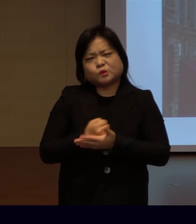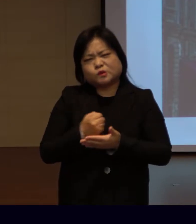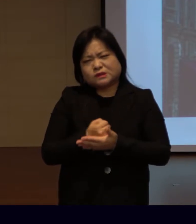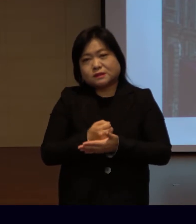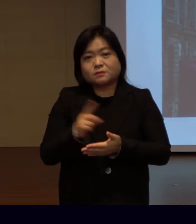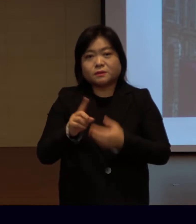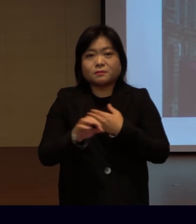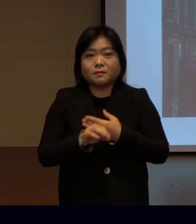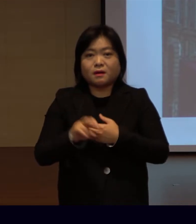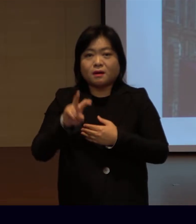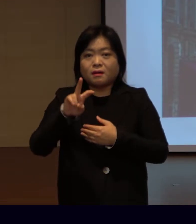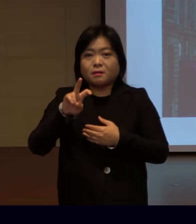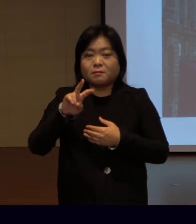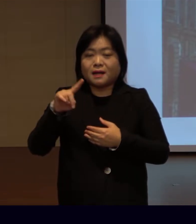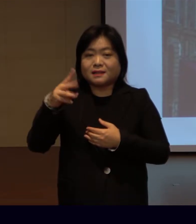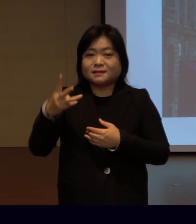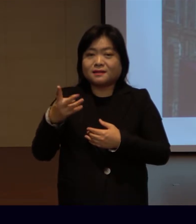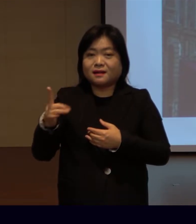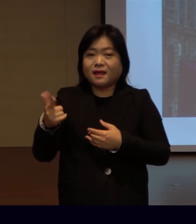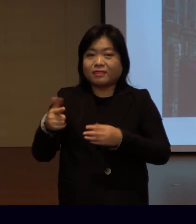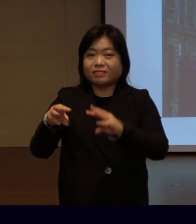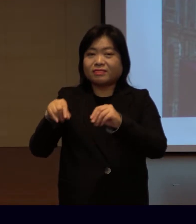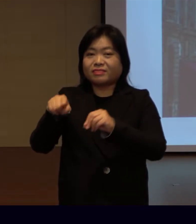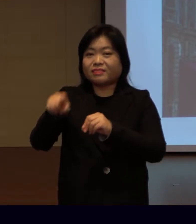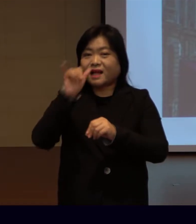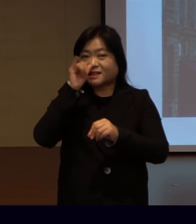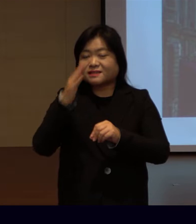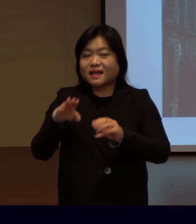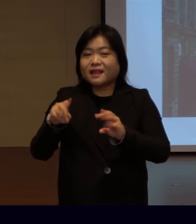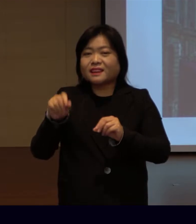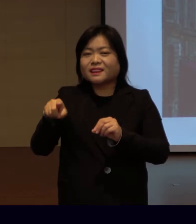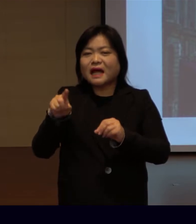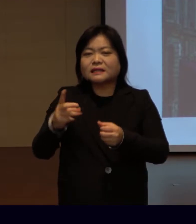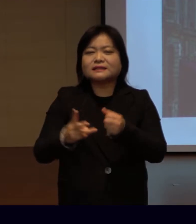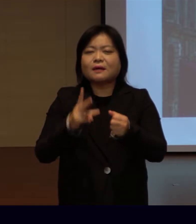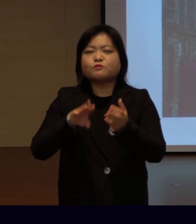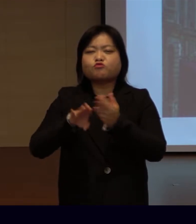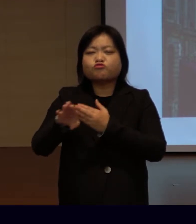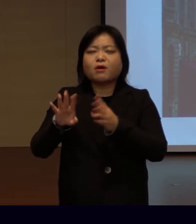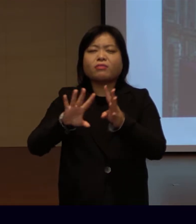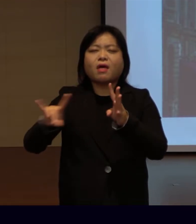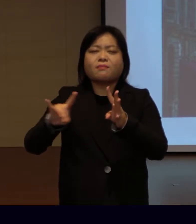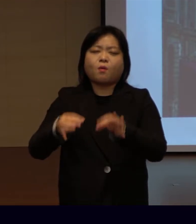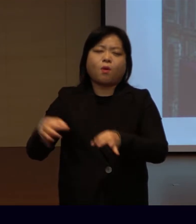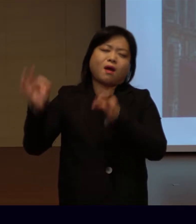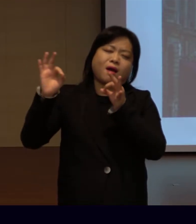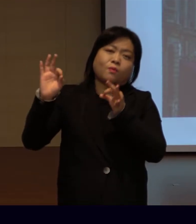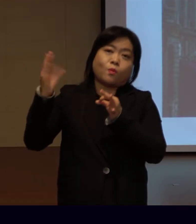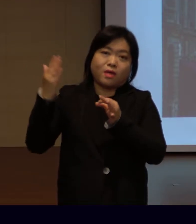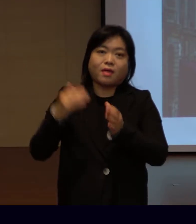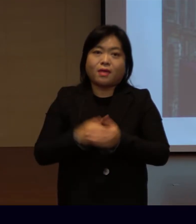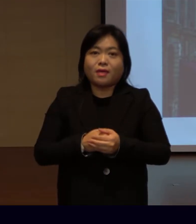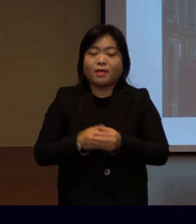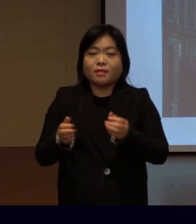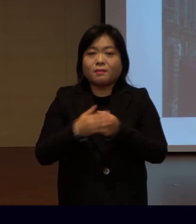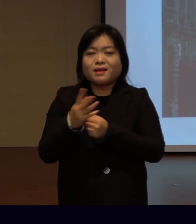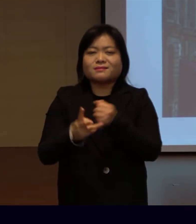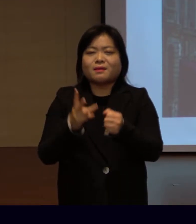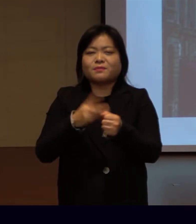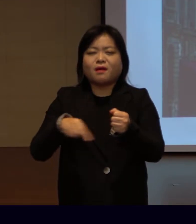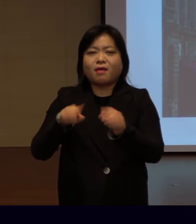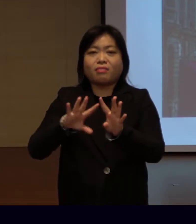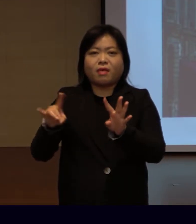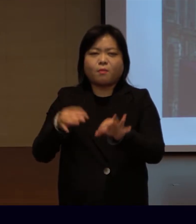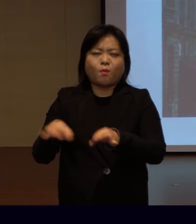저 마들렌느에 땅이 있는데 저거 3년 있으면 4배 됩니다. 맞죠? 3년 안에 4배